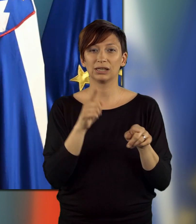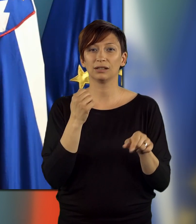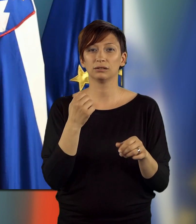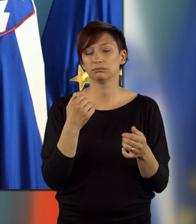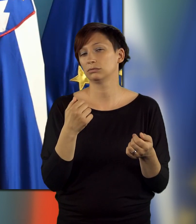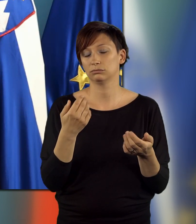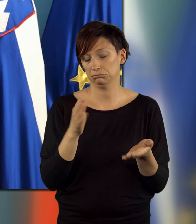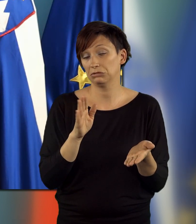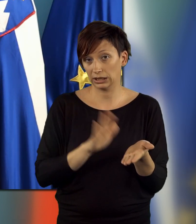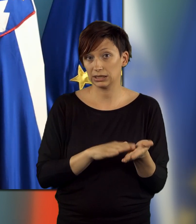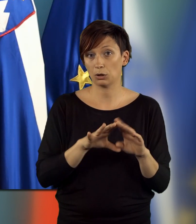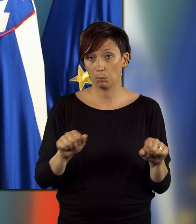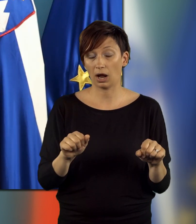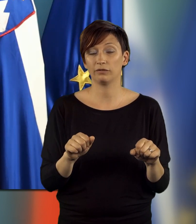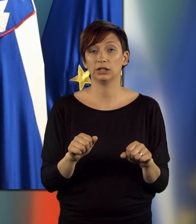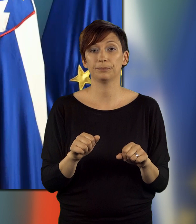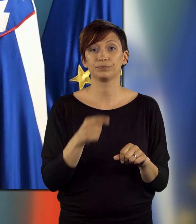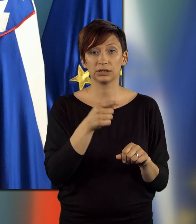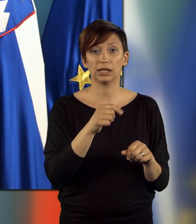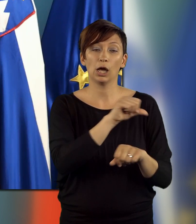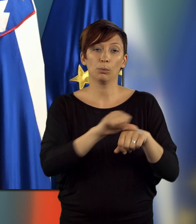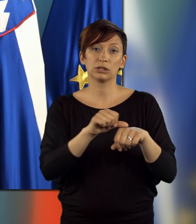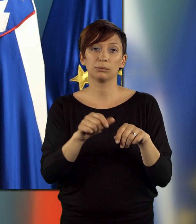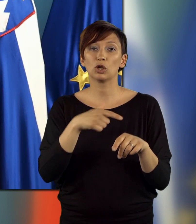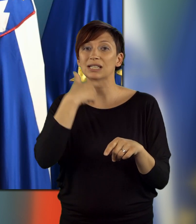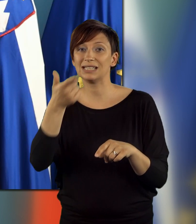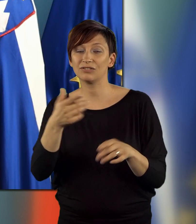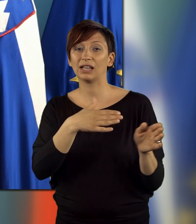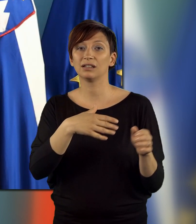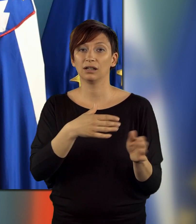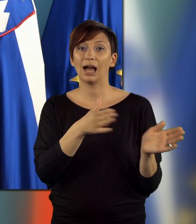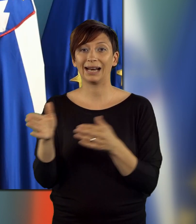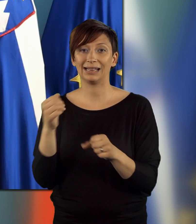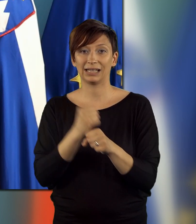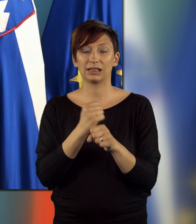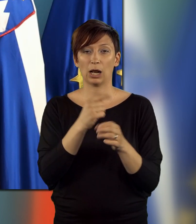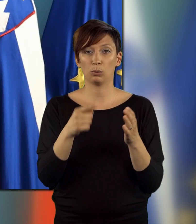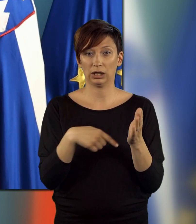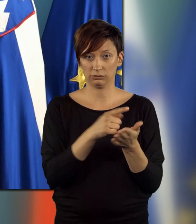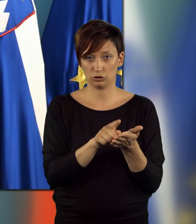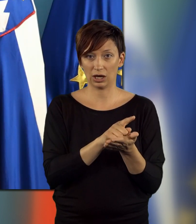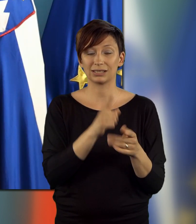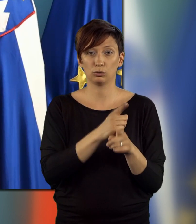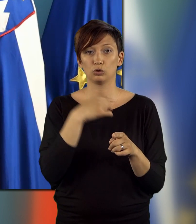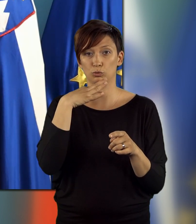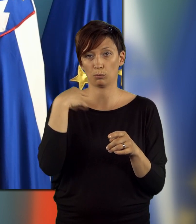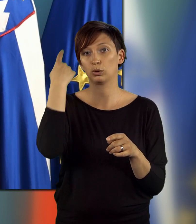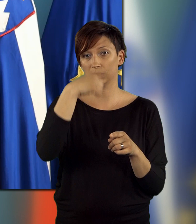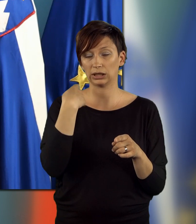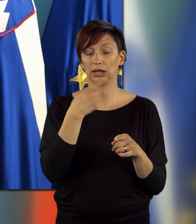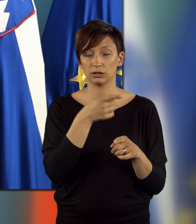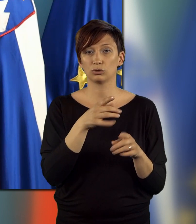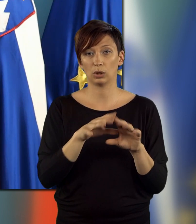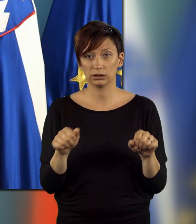opravljenem delu. Ti posegi so bili narejeni izven rednega delovnega časa, tudi ob sobotah